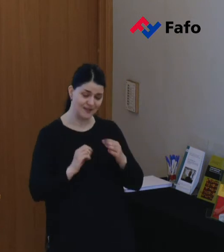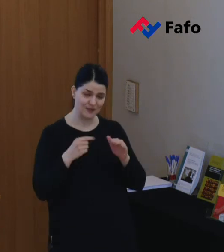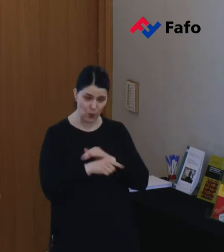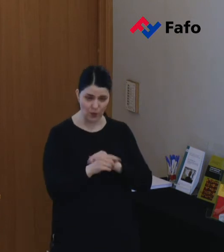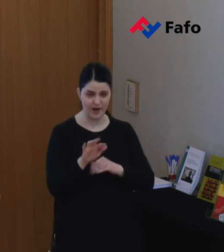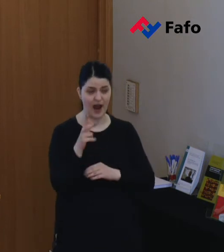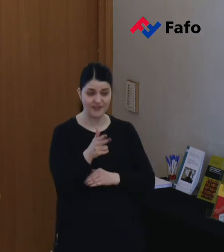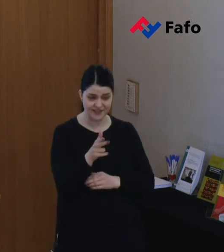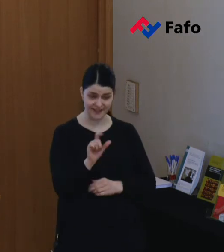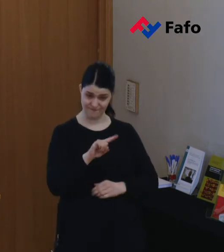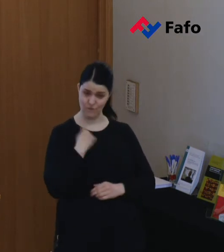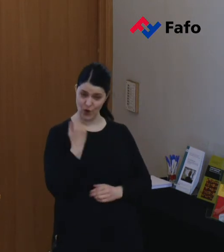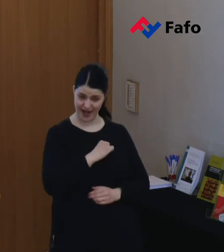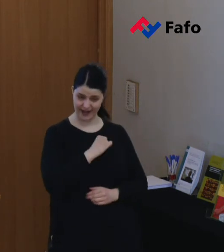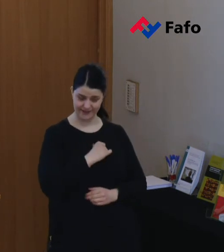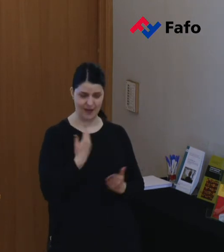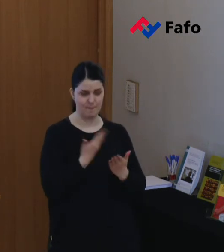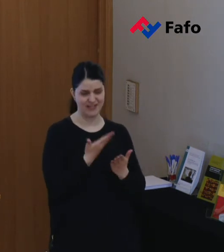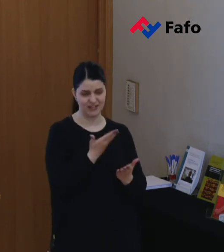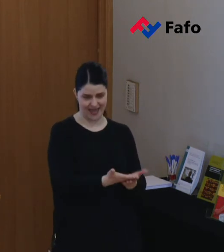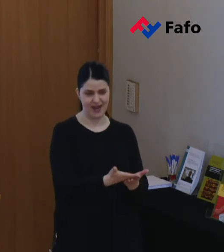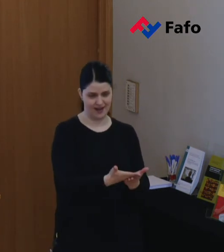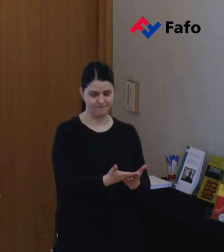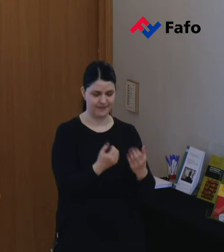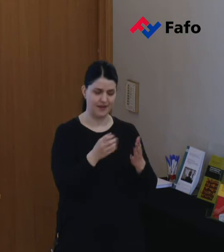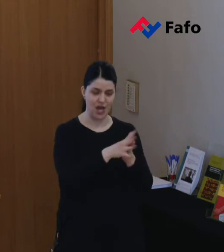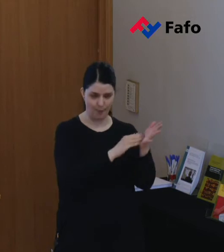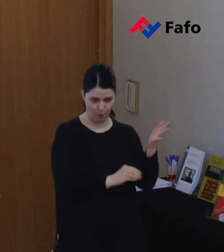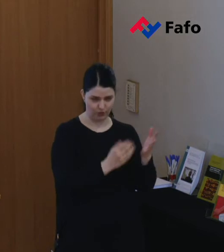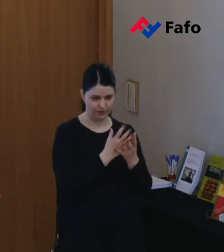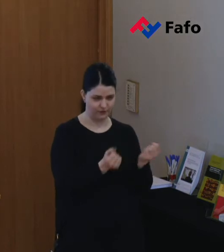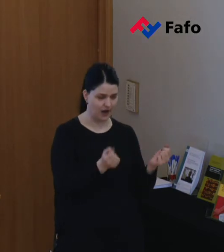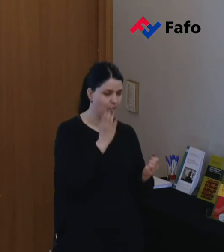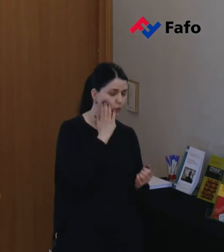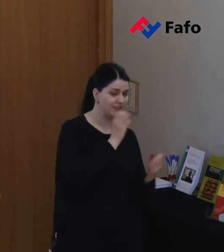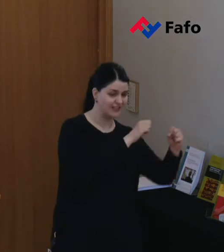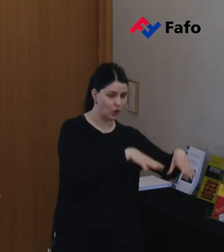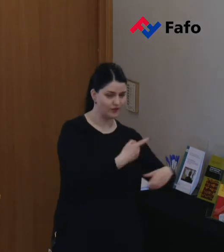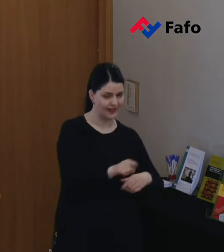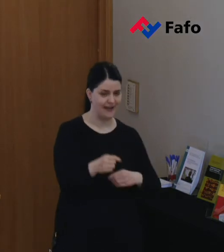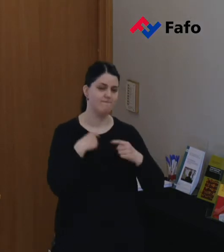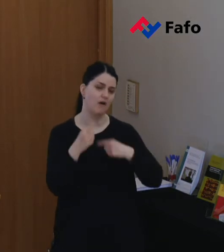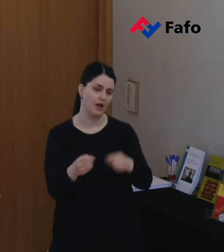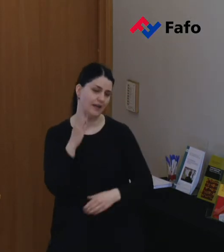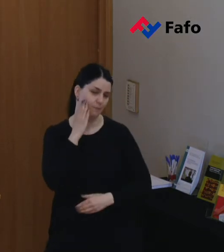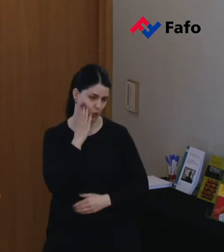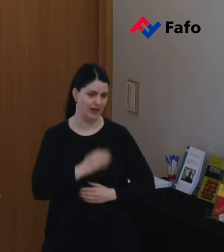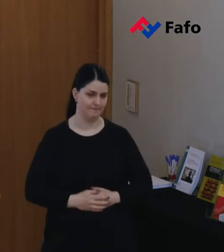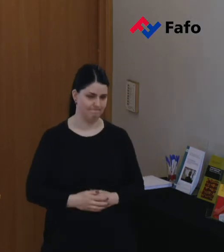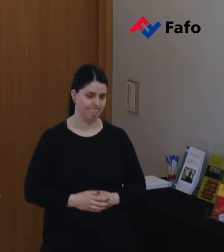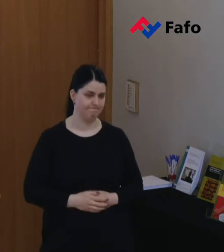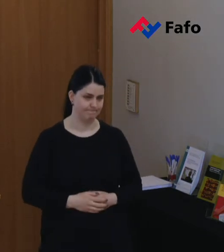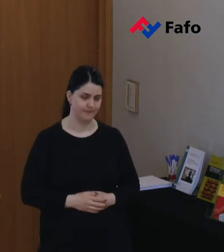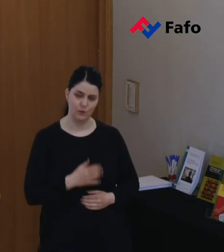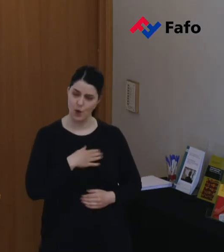egen, som skal presentere rapporten fra bostedsløs til varig bolig. Og så har vi et